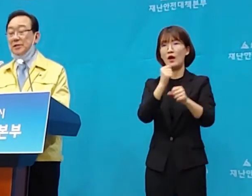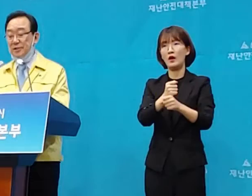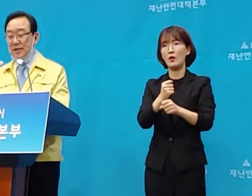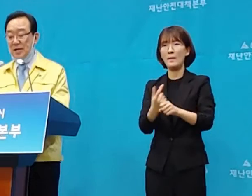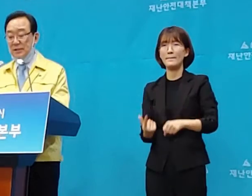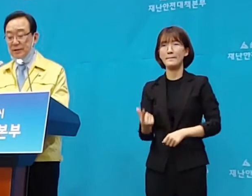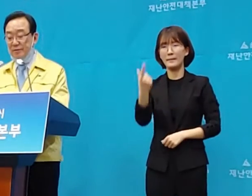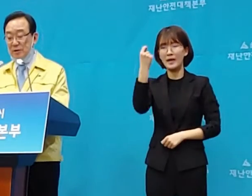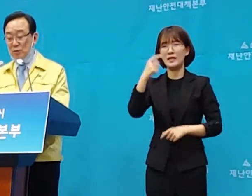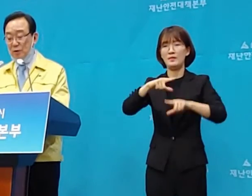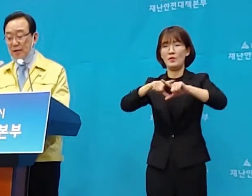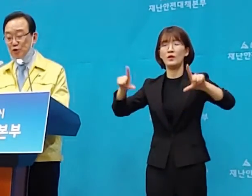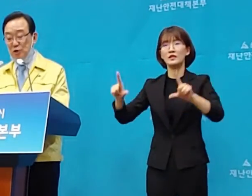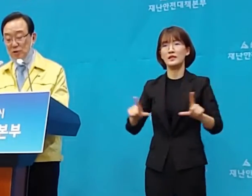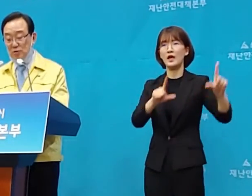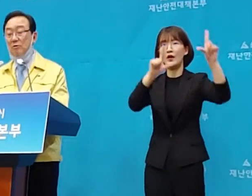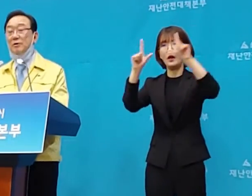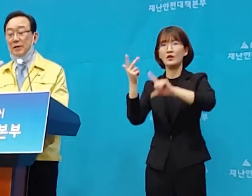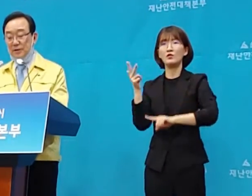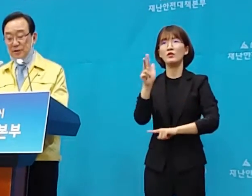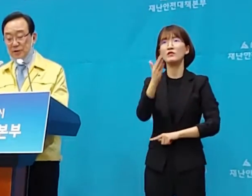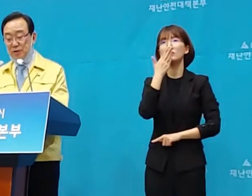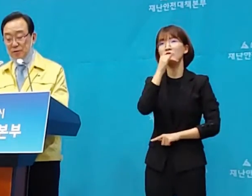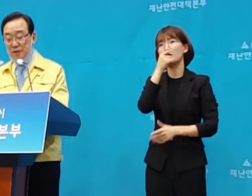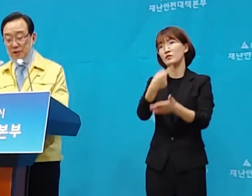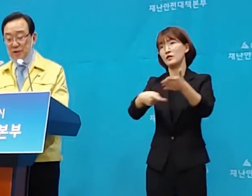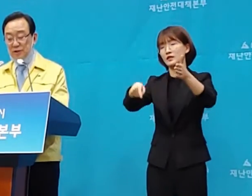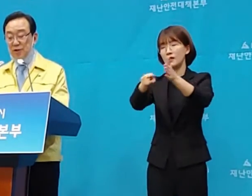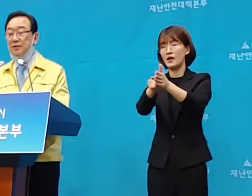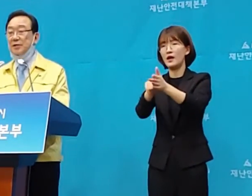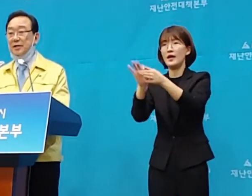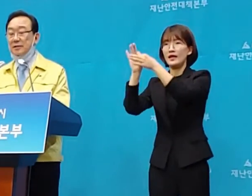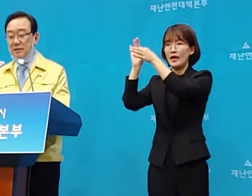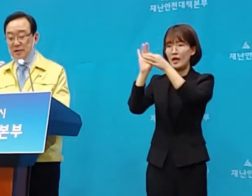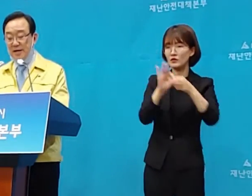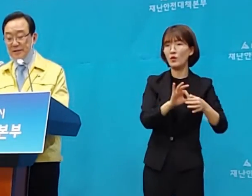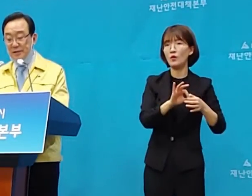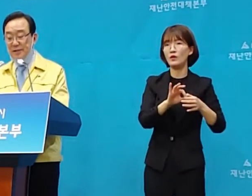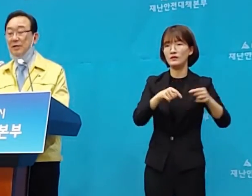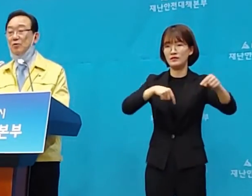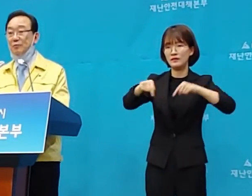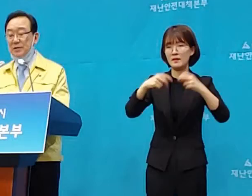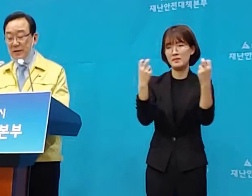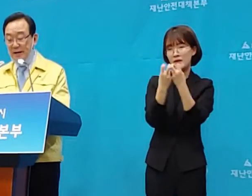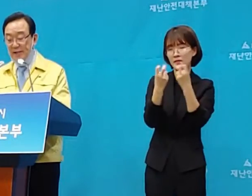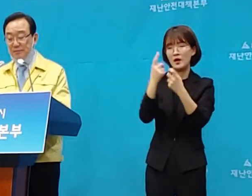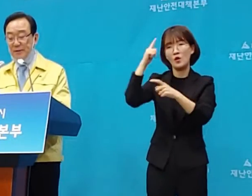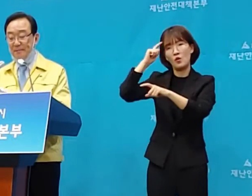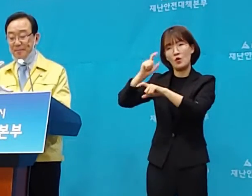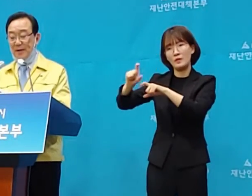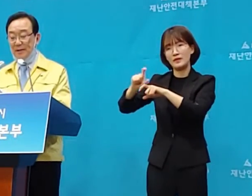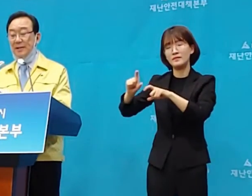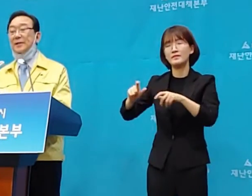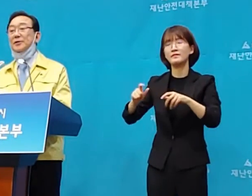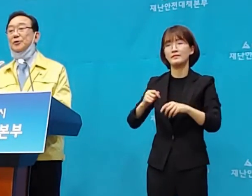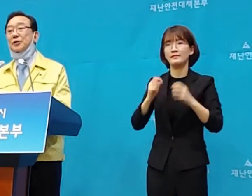조속히 일상생활로 돌아갈 수 있도록 지속적인 정책 대안을